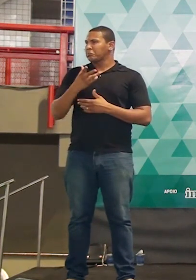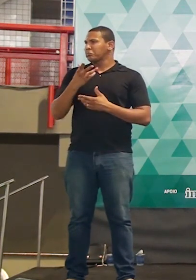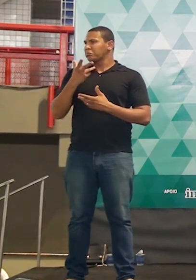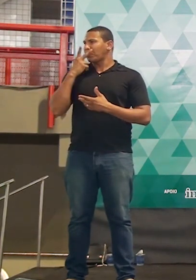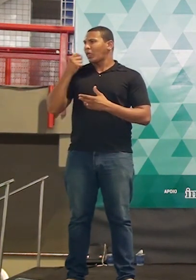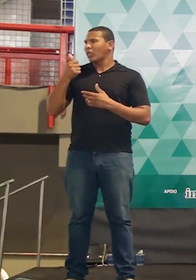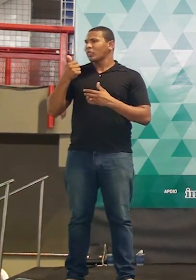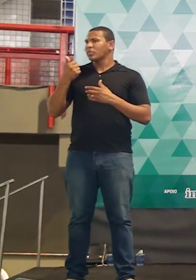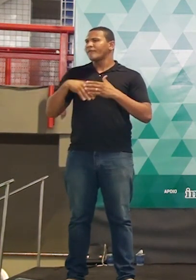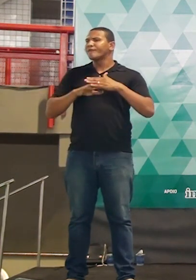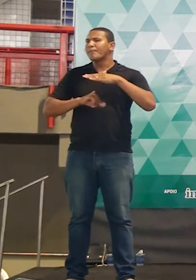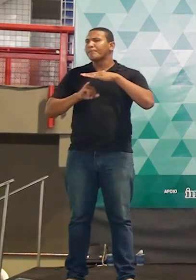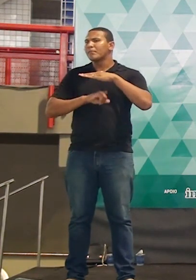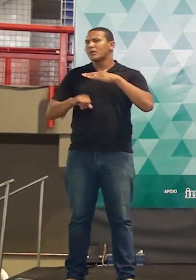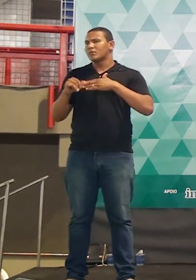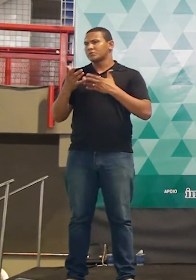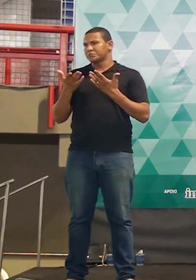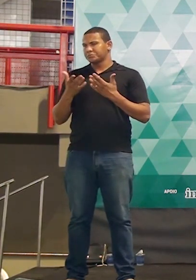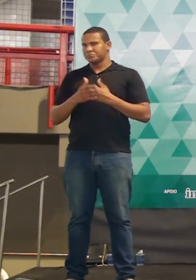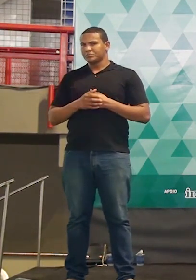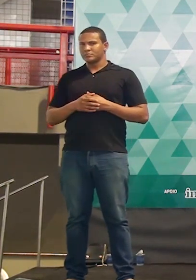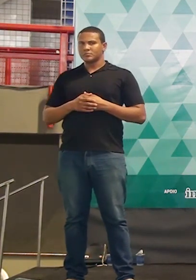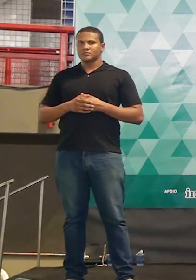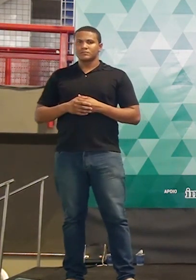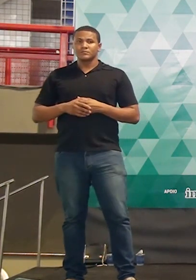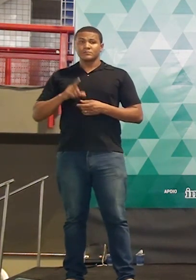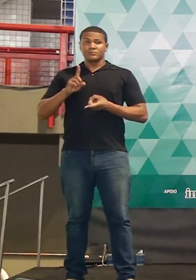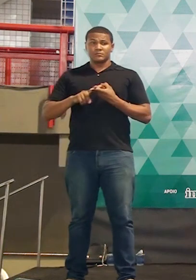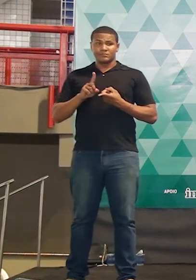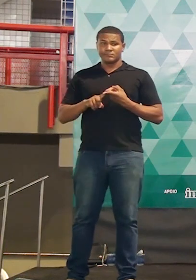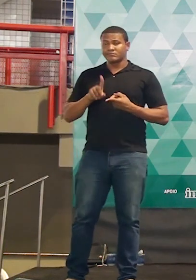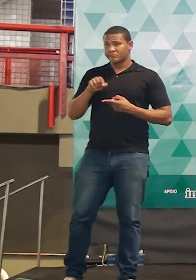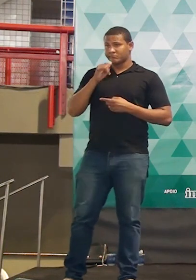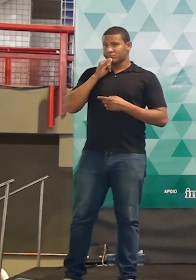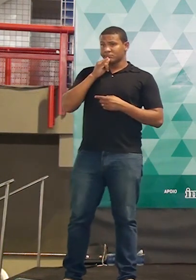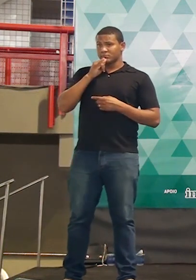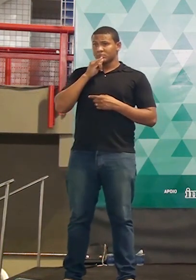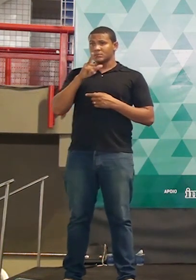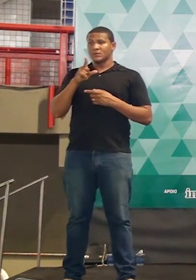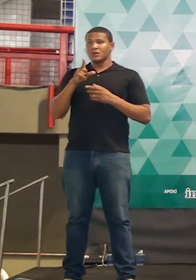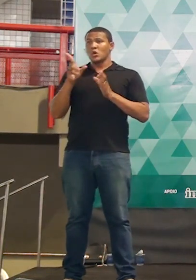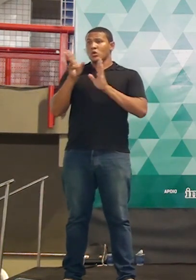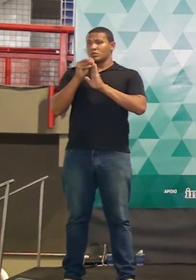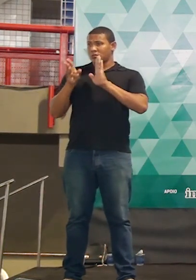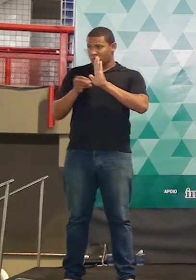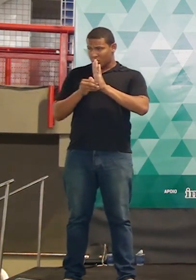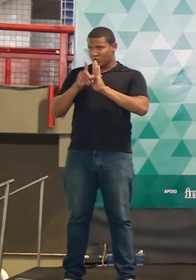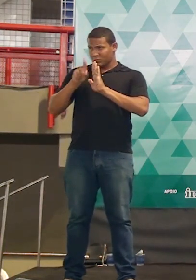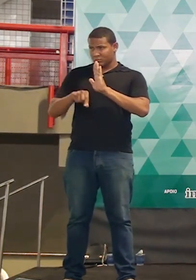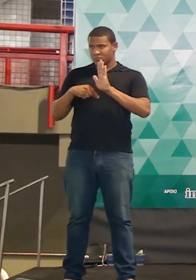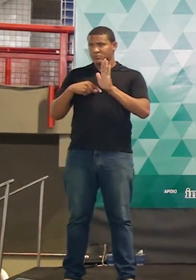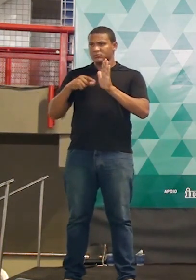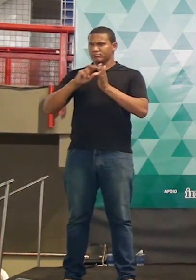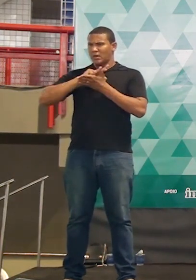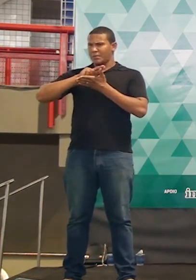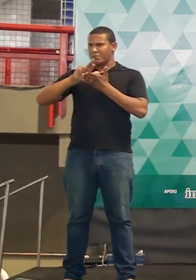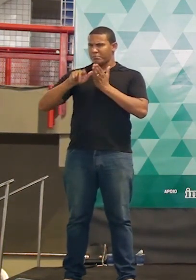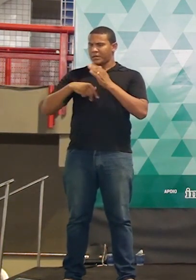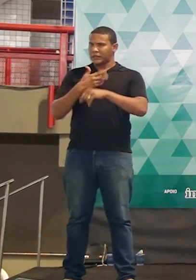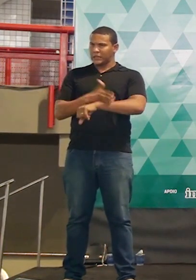uma linguagem coloquial. Leia conteúdos da atualidade nos diversos meios de comunicação e